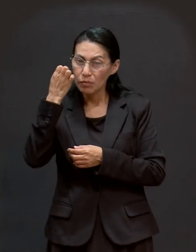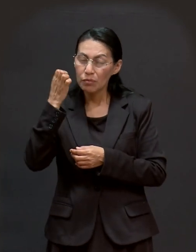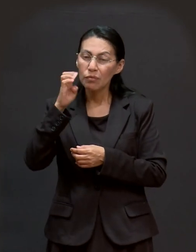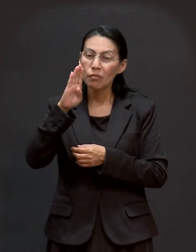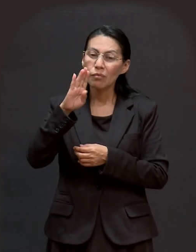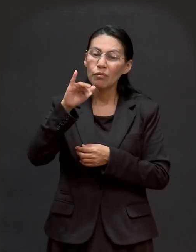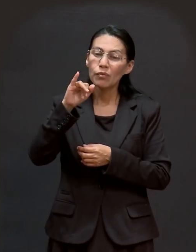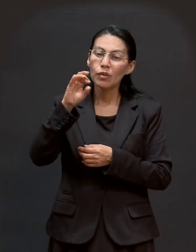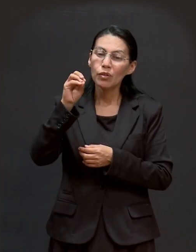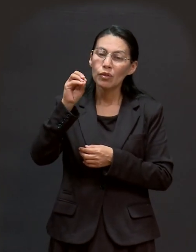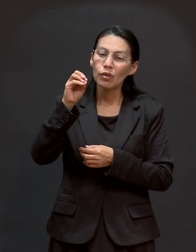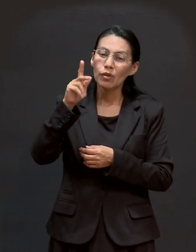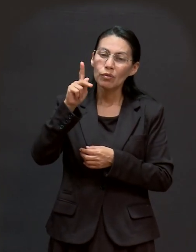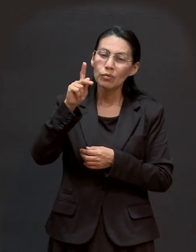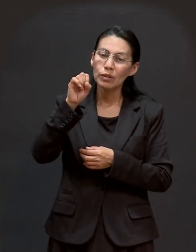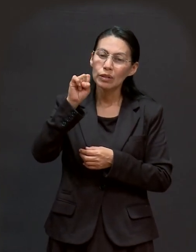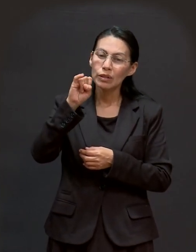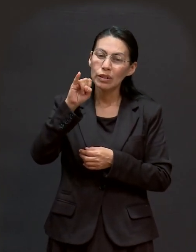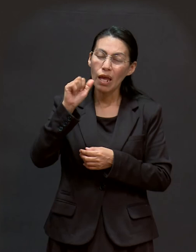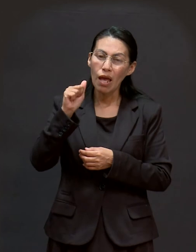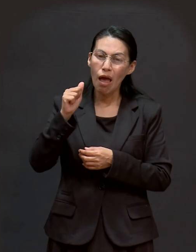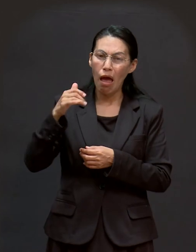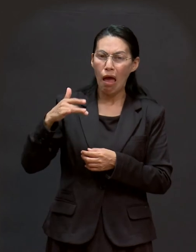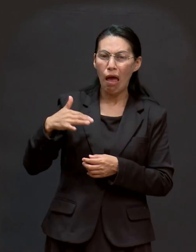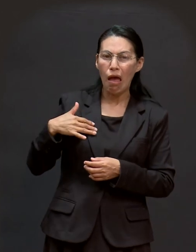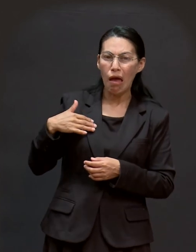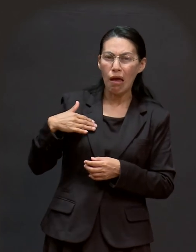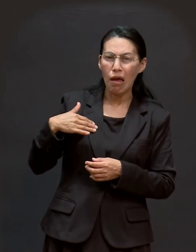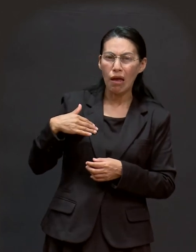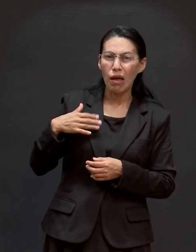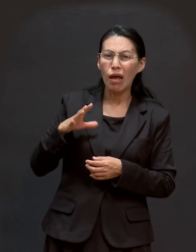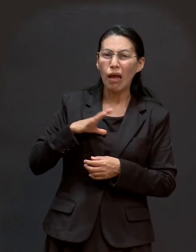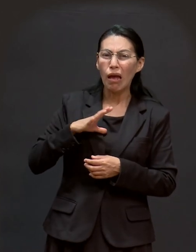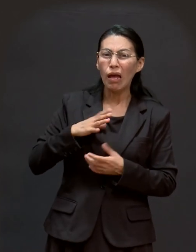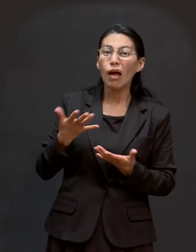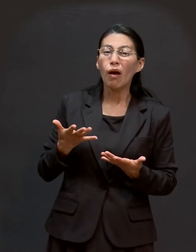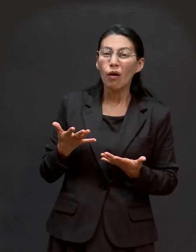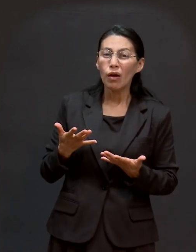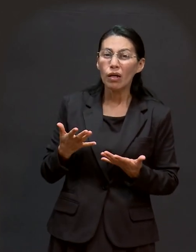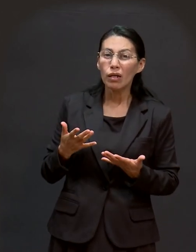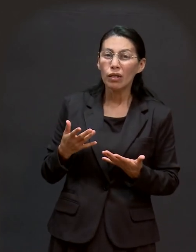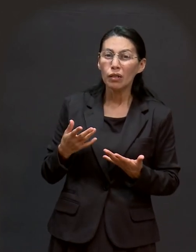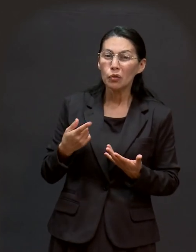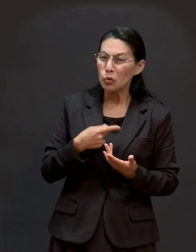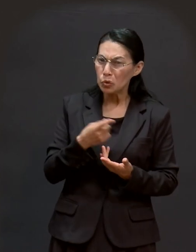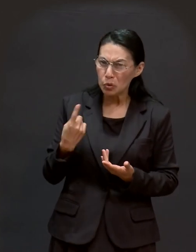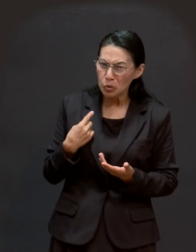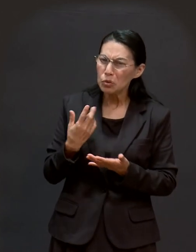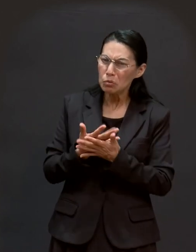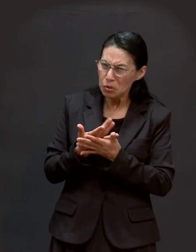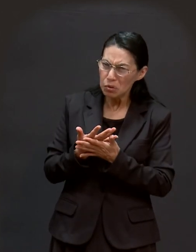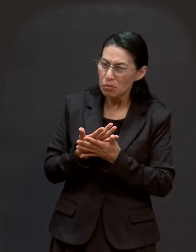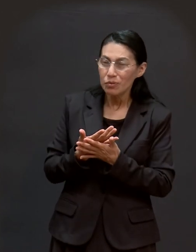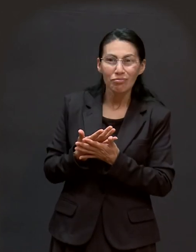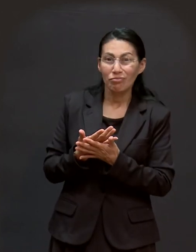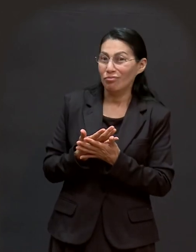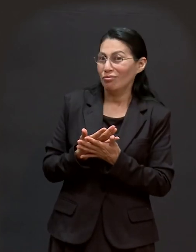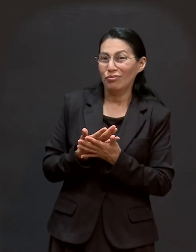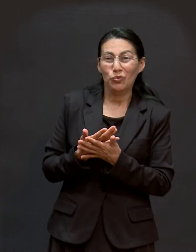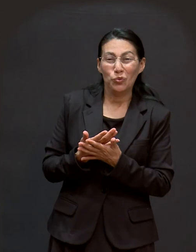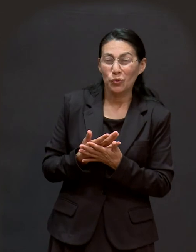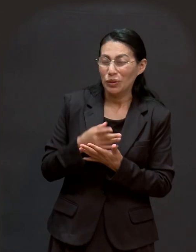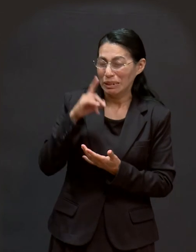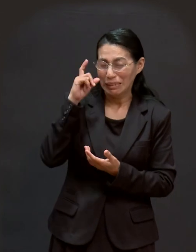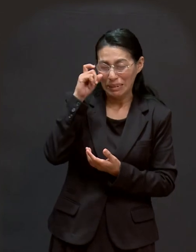hacer un examen la biopsia para ver que había uno de sus pechos y uno no espera esas cosas